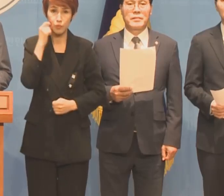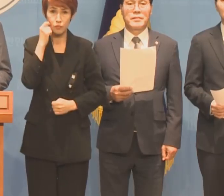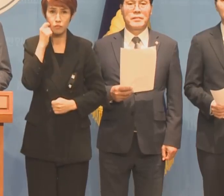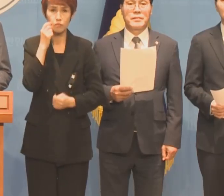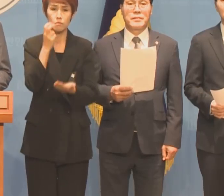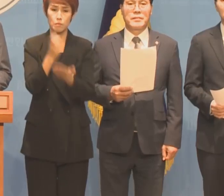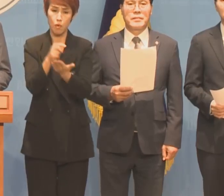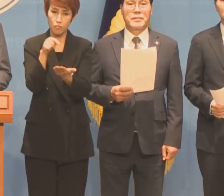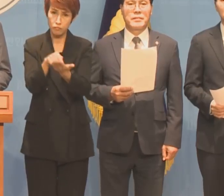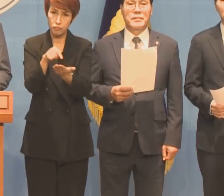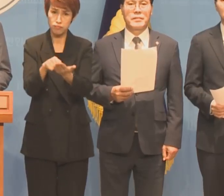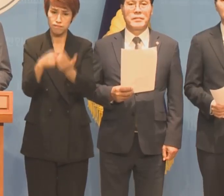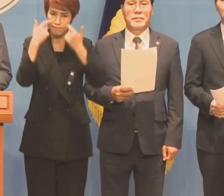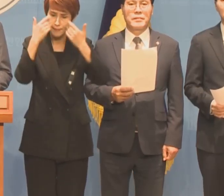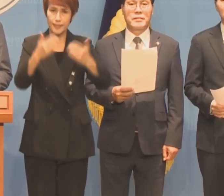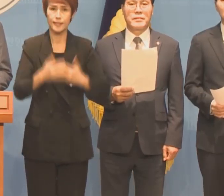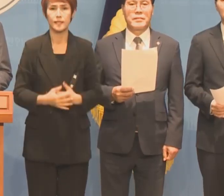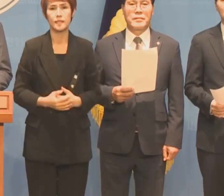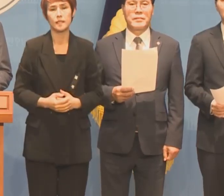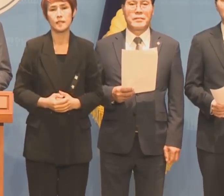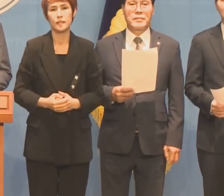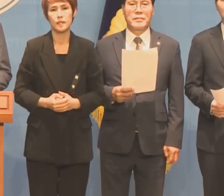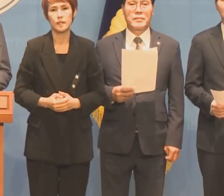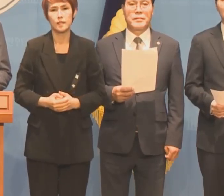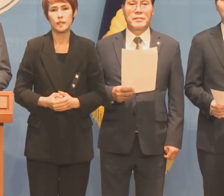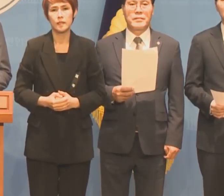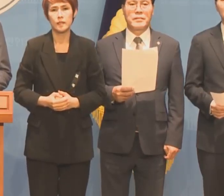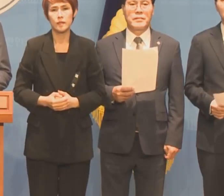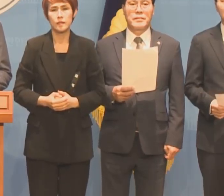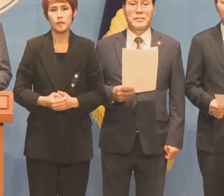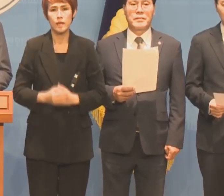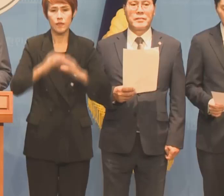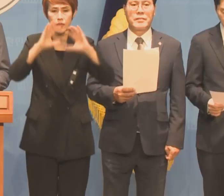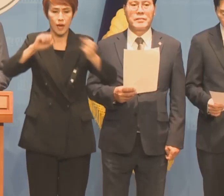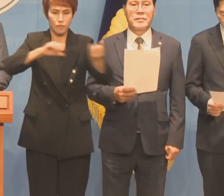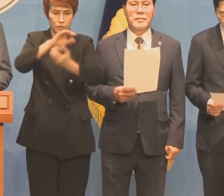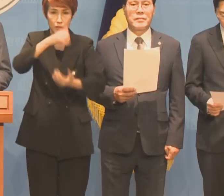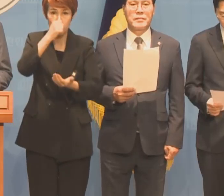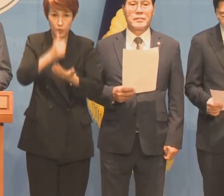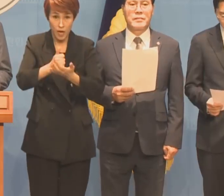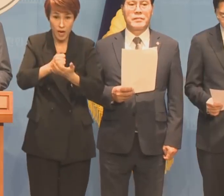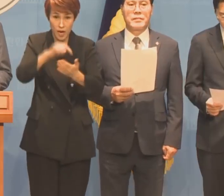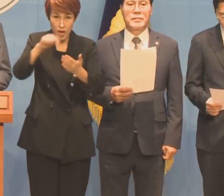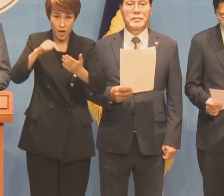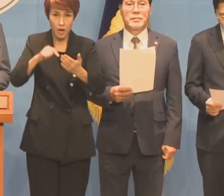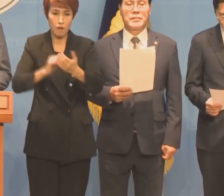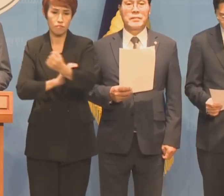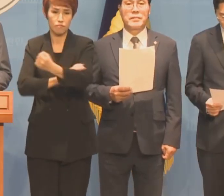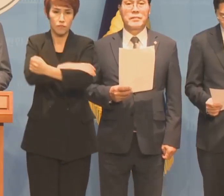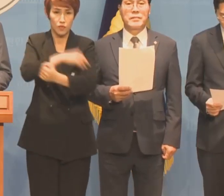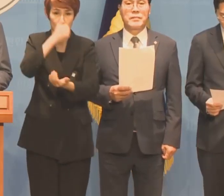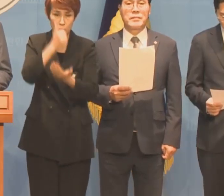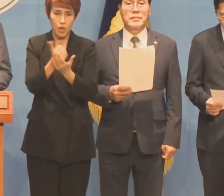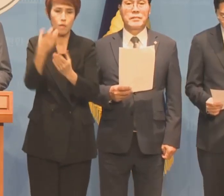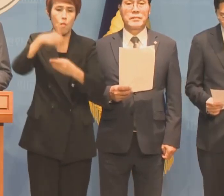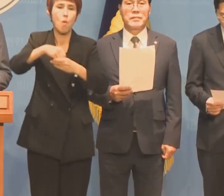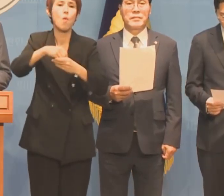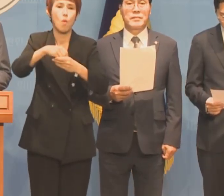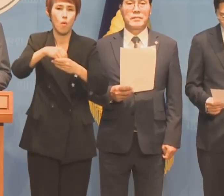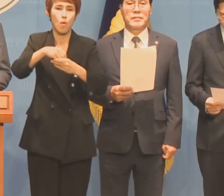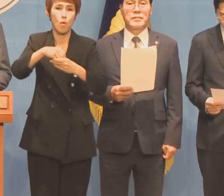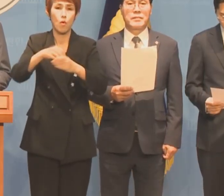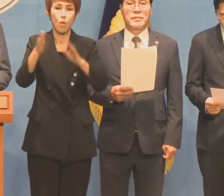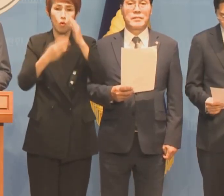법률 해석상 명확합니다. 또한 내란죄에는 직권남용죄가 당연히 흡수되므로